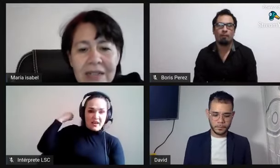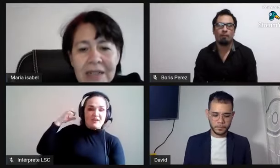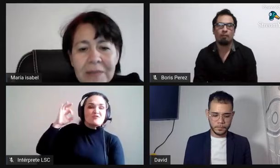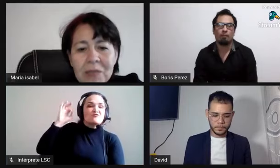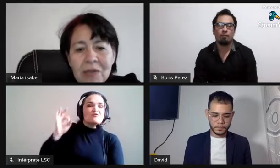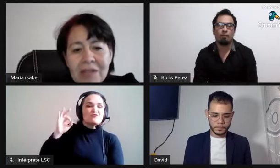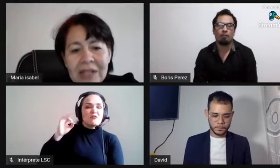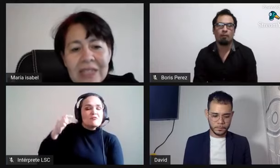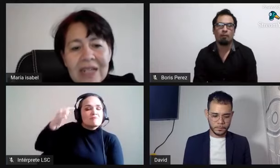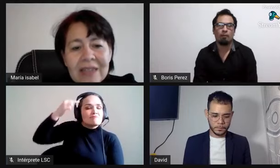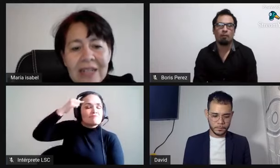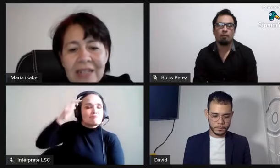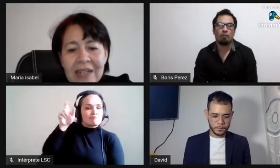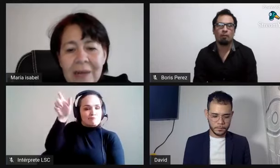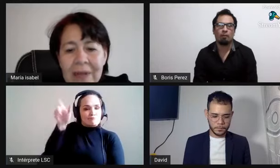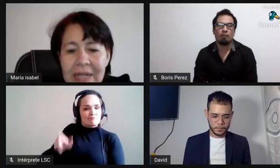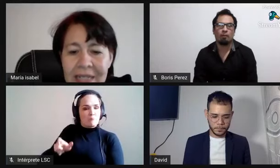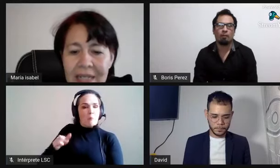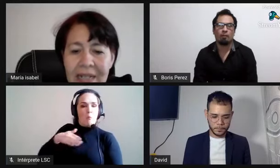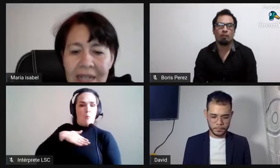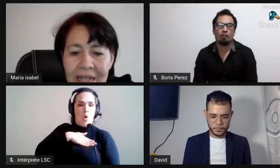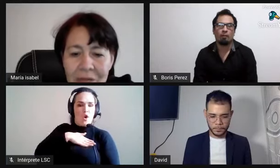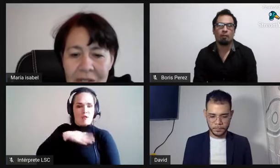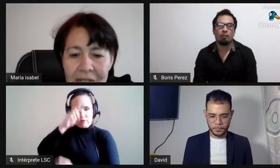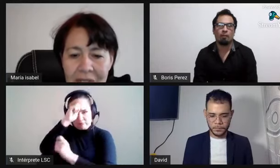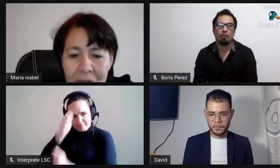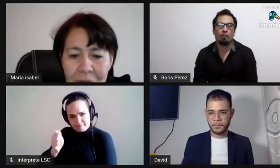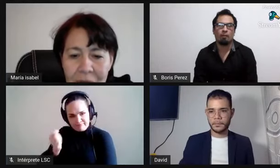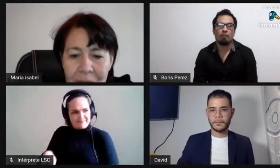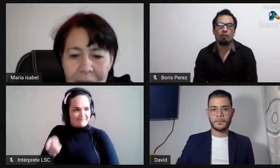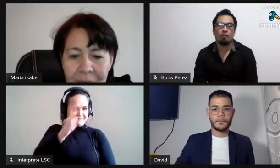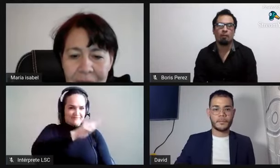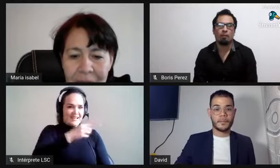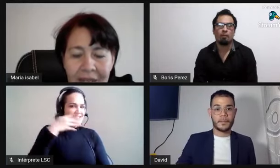personajes, Bolívar y Santander, que aparecen en